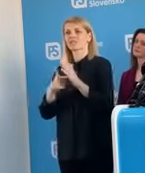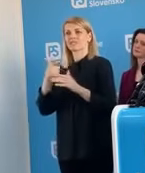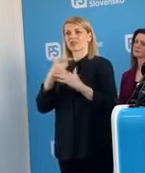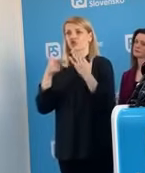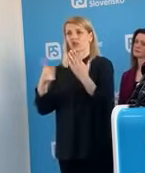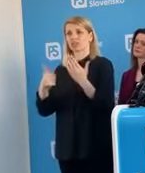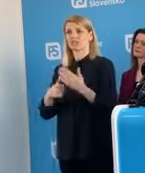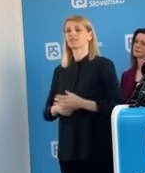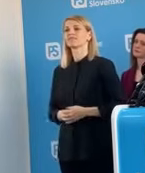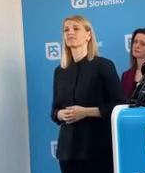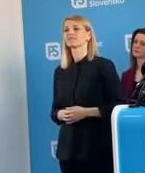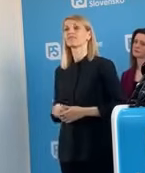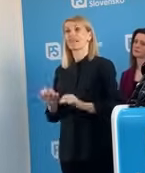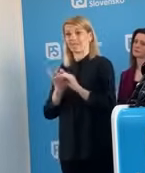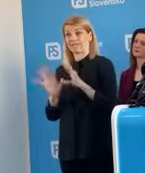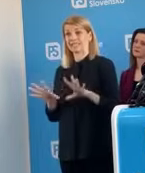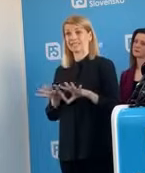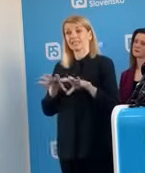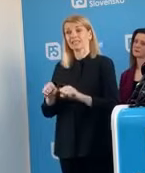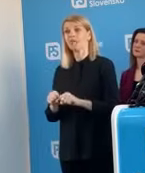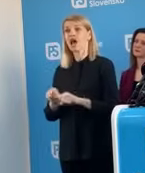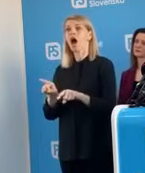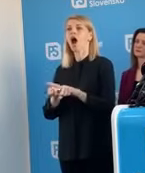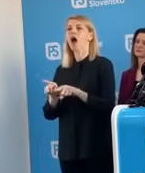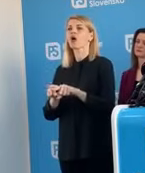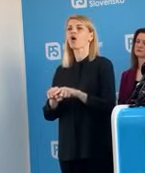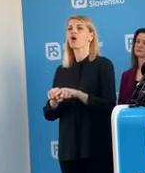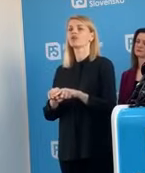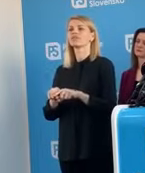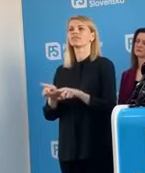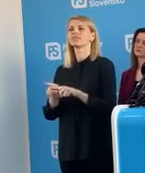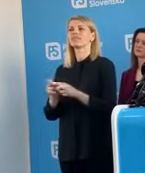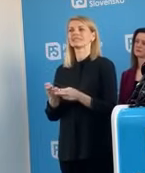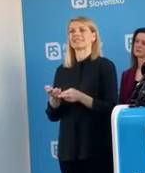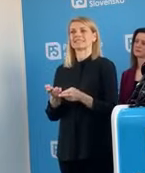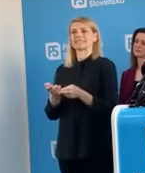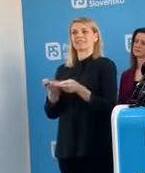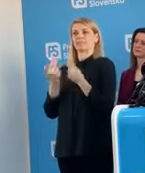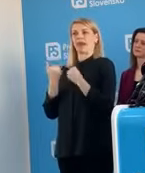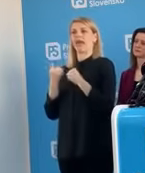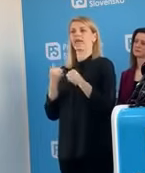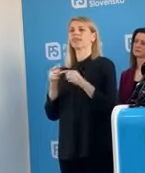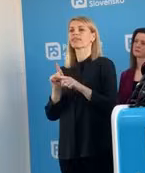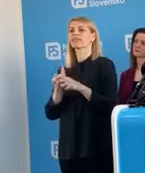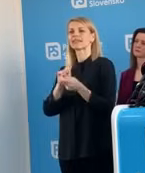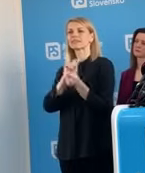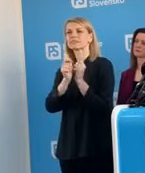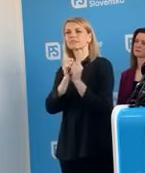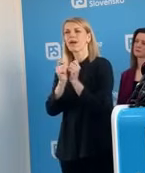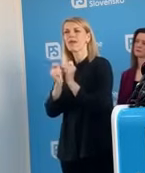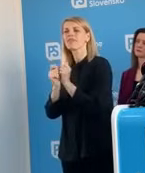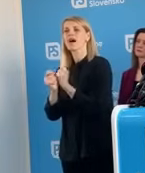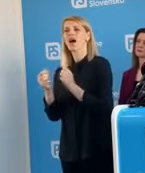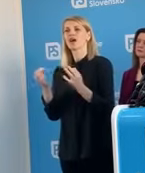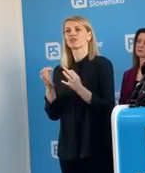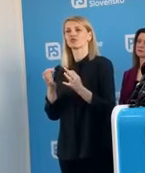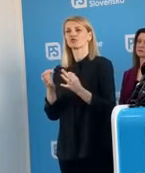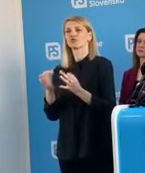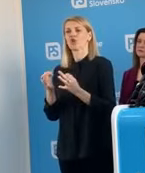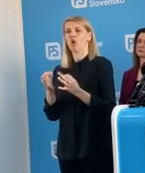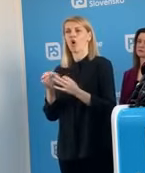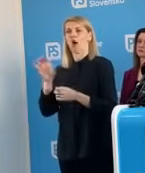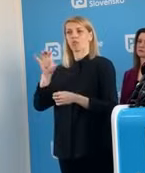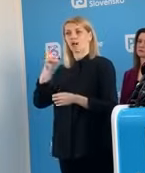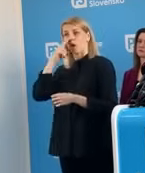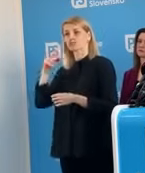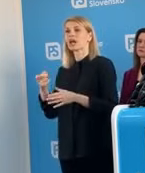2026. Stíhame vlastne ešte zaradiť spiatočku, spraviť tie nevyhnutné zmeny, ktoré vlastne od nás